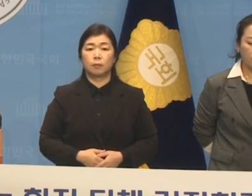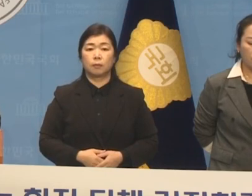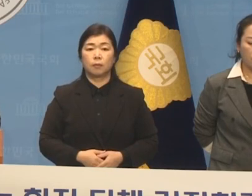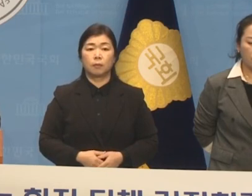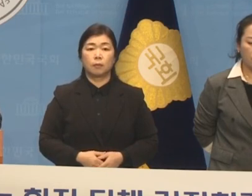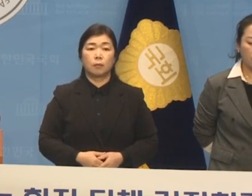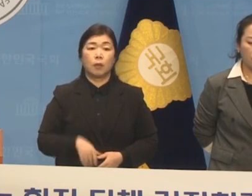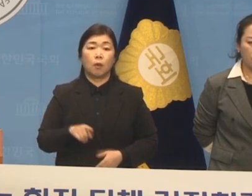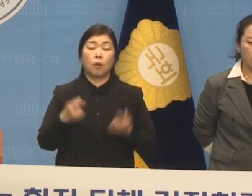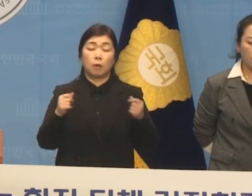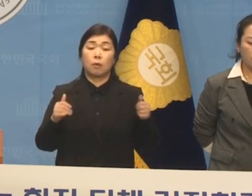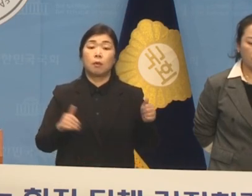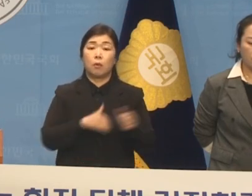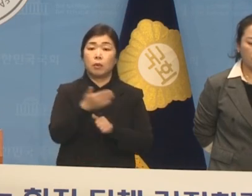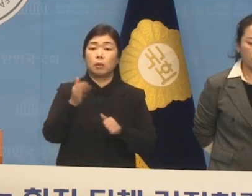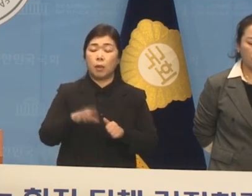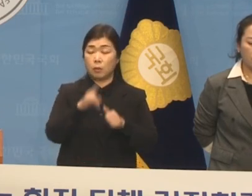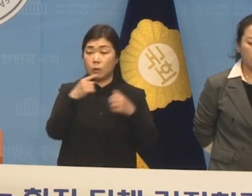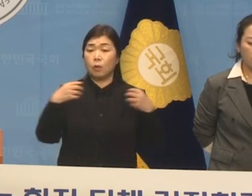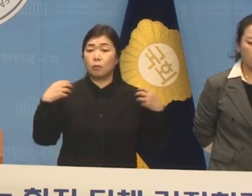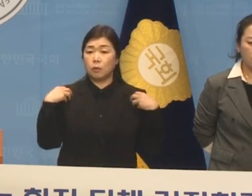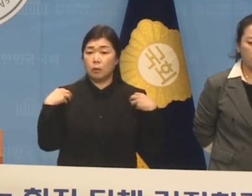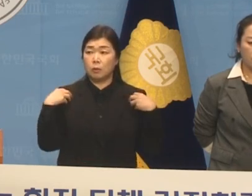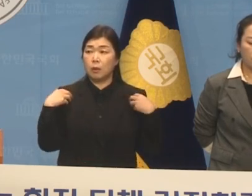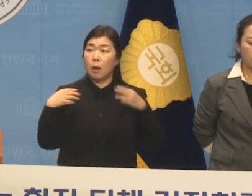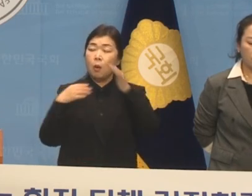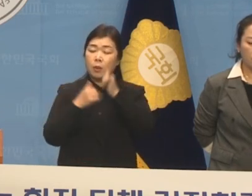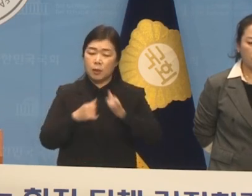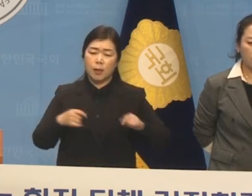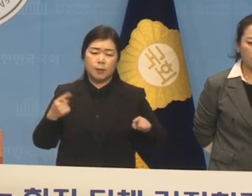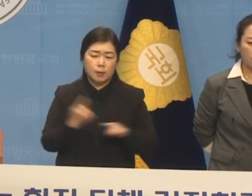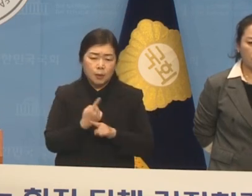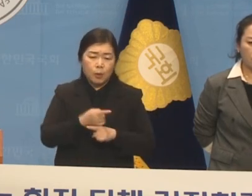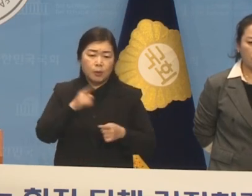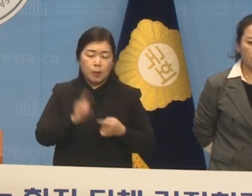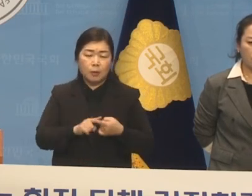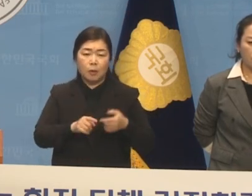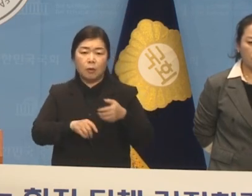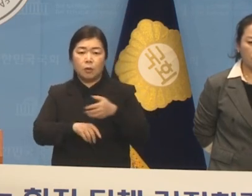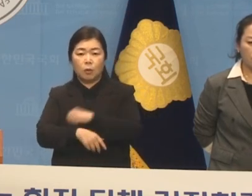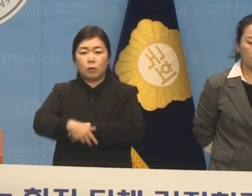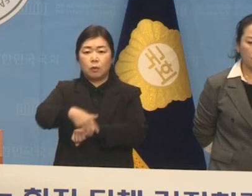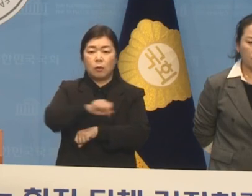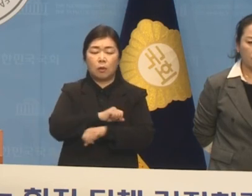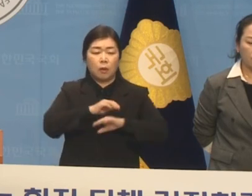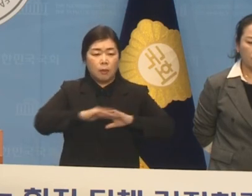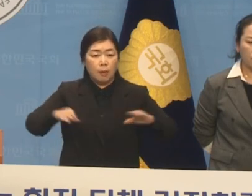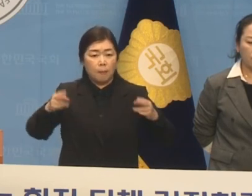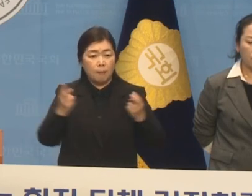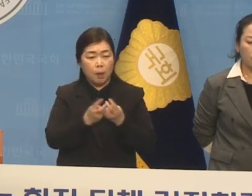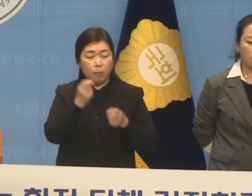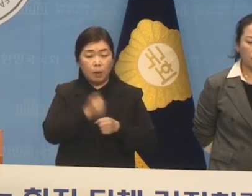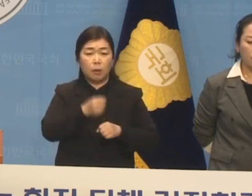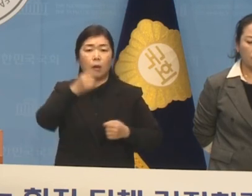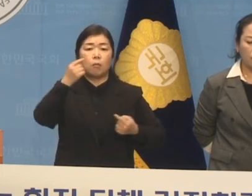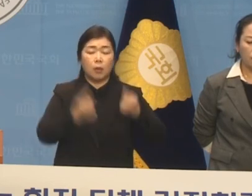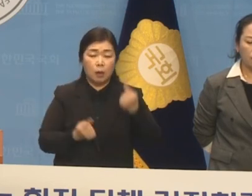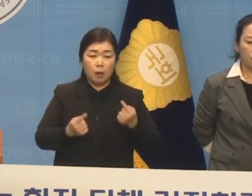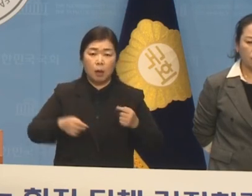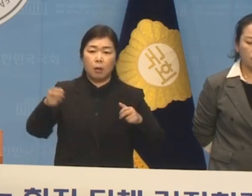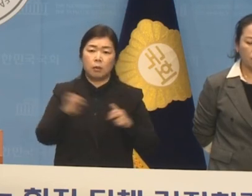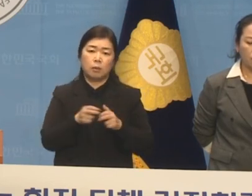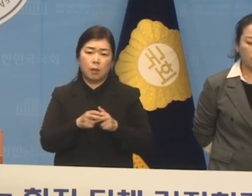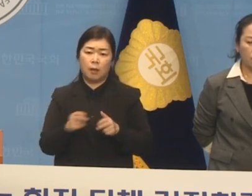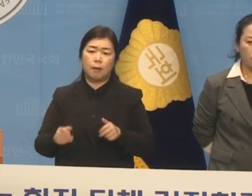이러한 상황 속에서도 정부는 환자의 치료에 대한 적극적인 대안을 마련하기보다는 의사들을